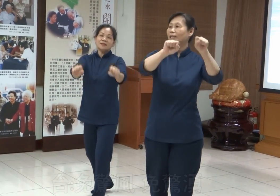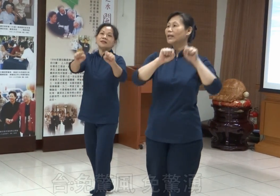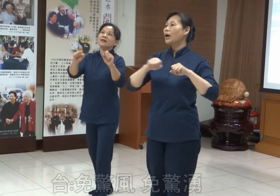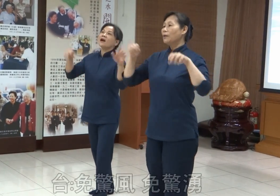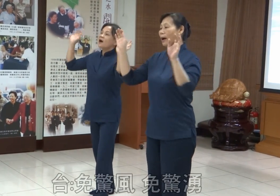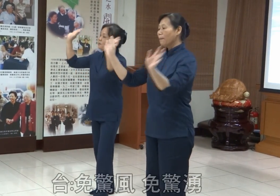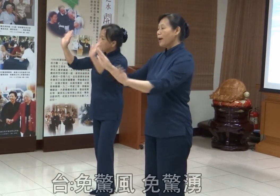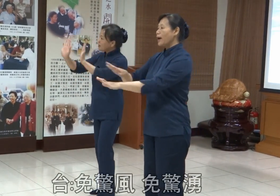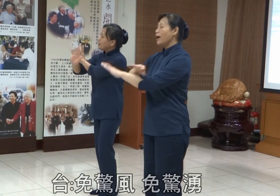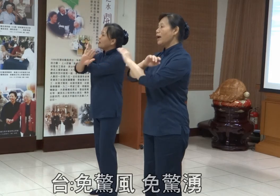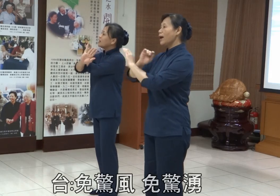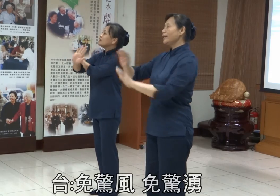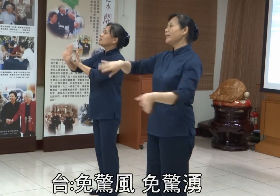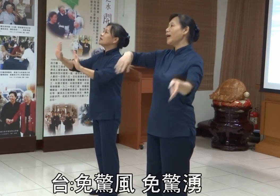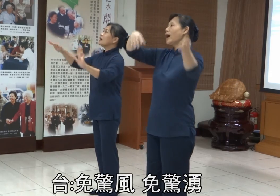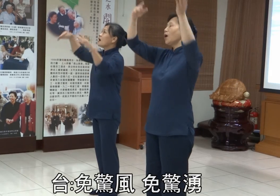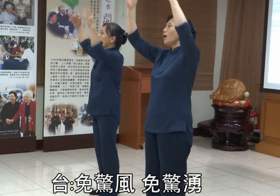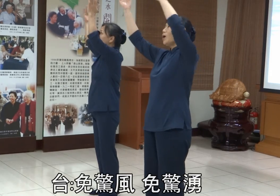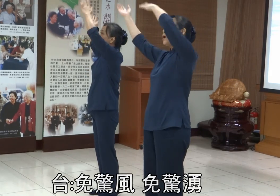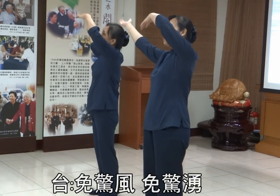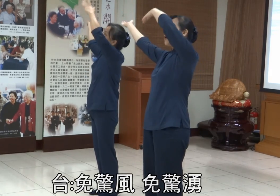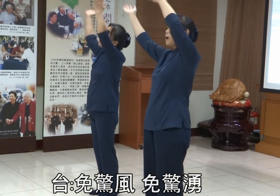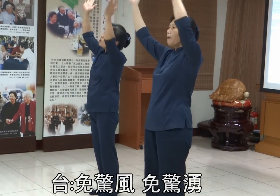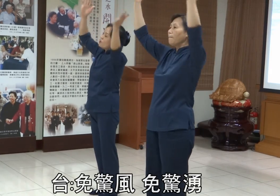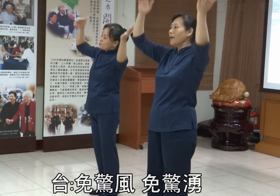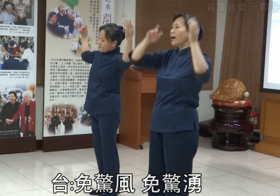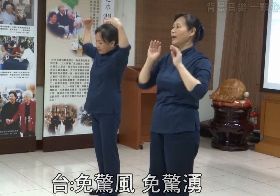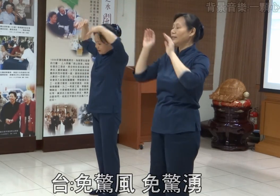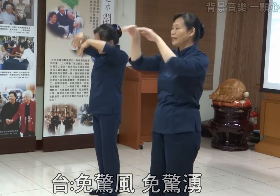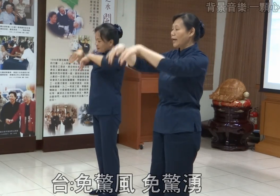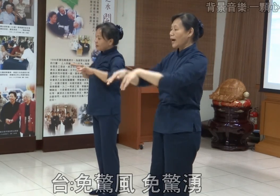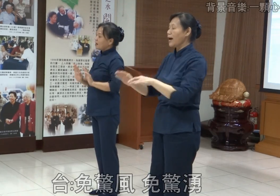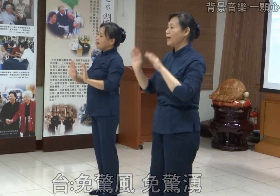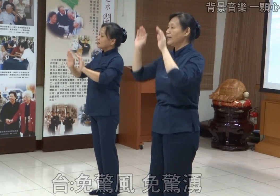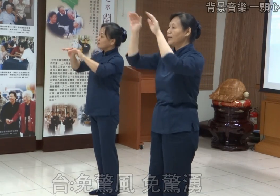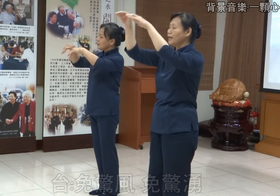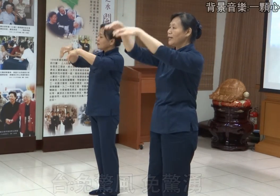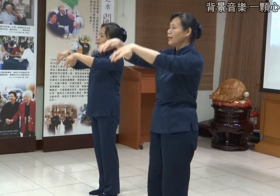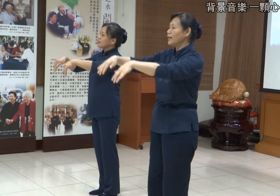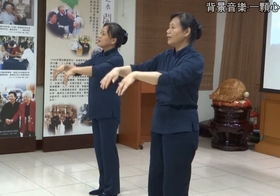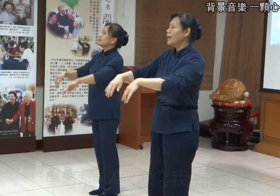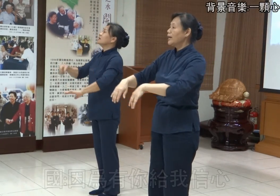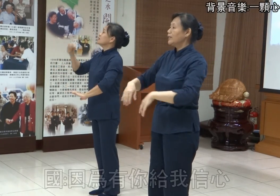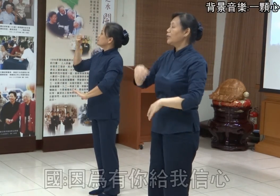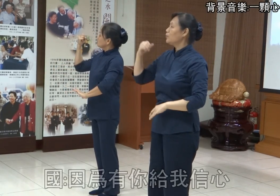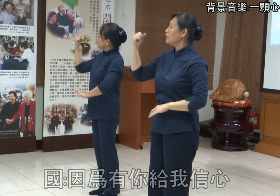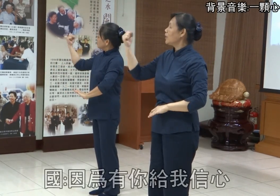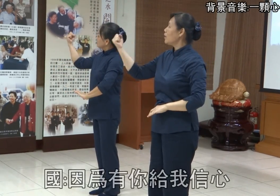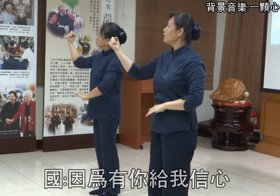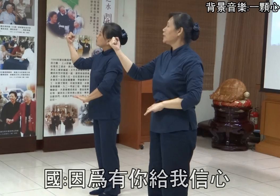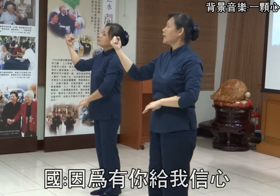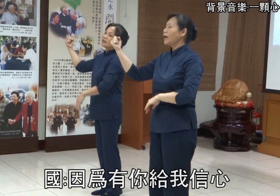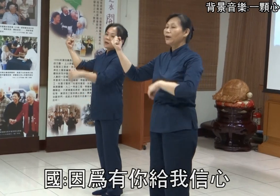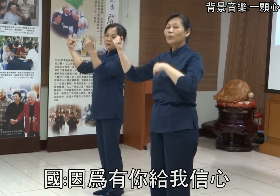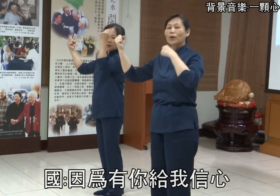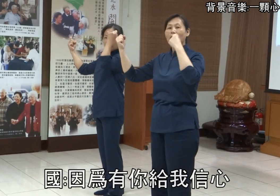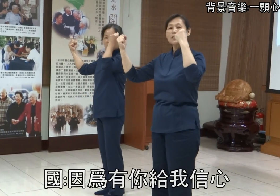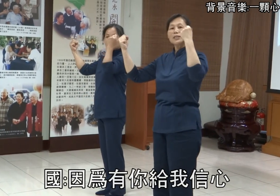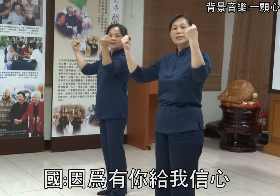行。 哦，变变红，变变亮，因为有你给我